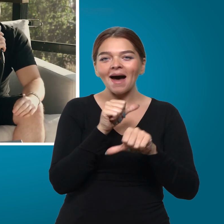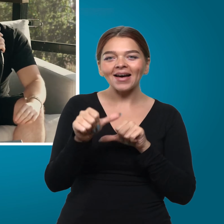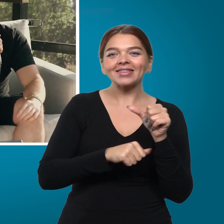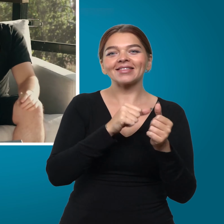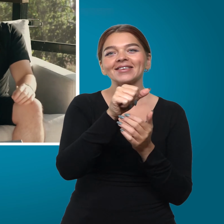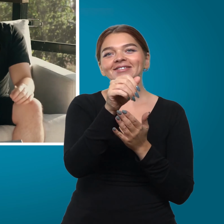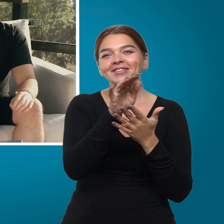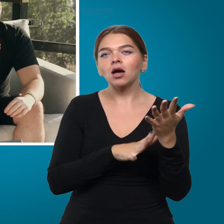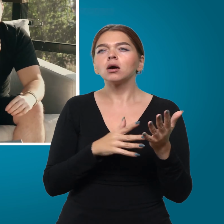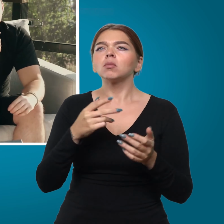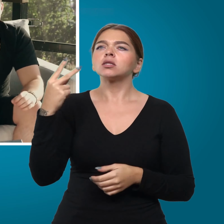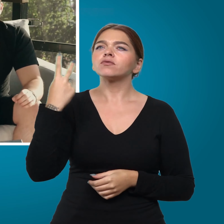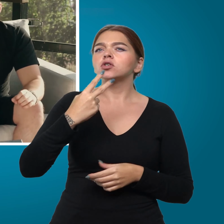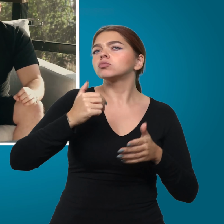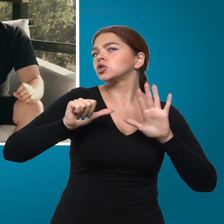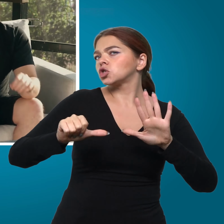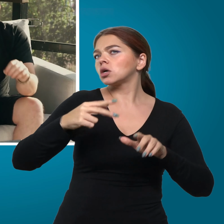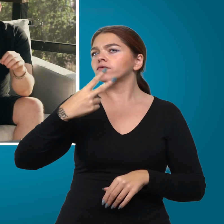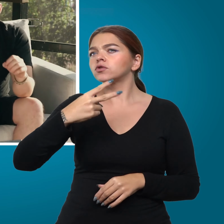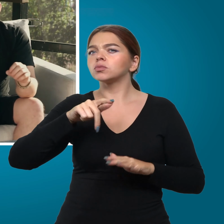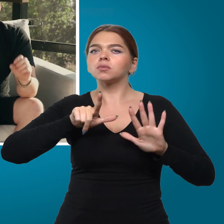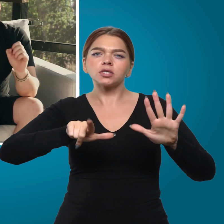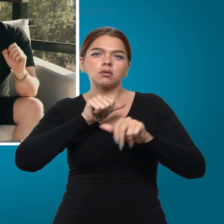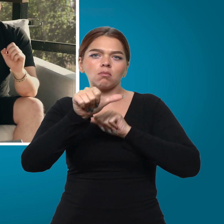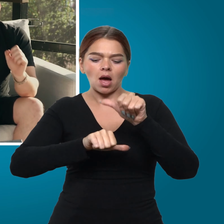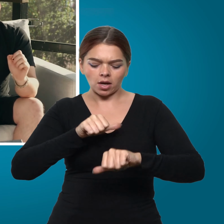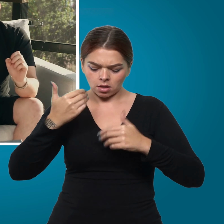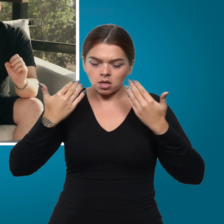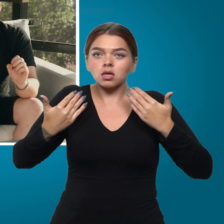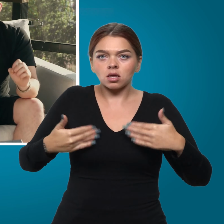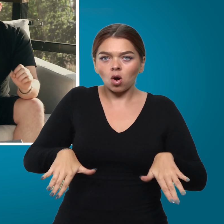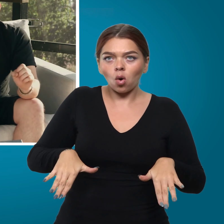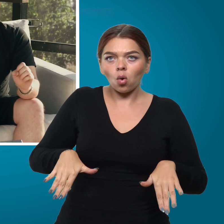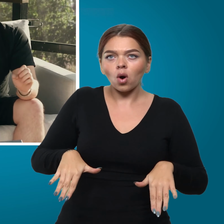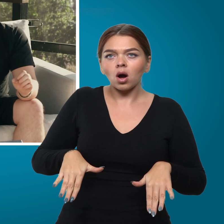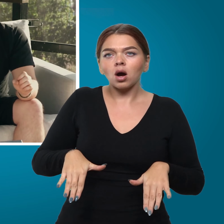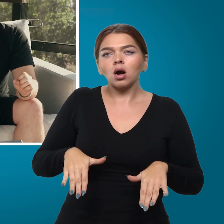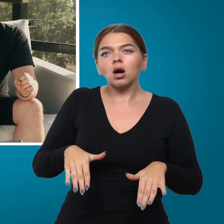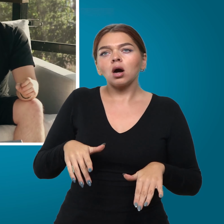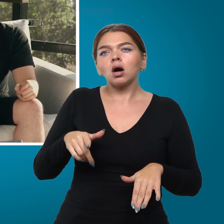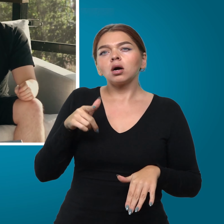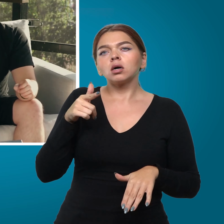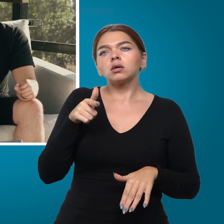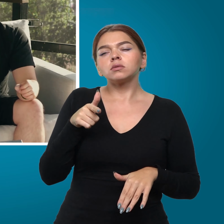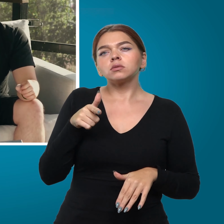ir prasideda nuo tokių dalykų viskas, bet atsirado, kai man buvo 26 ir